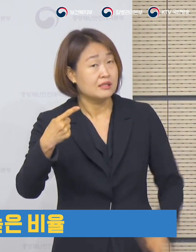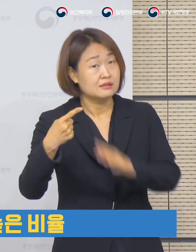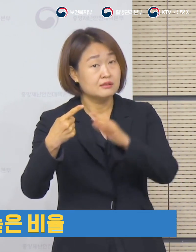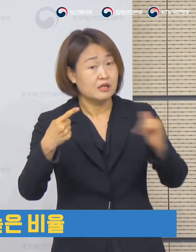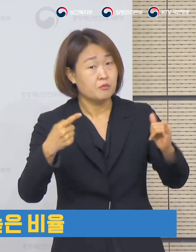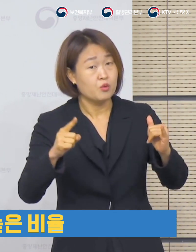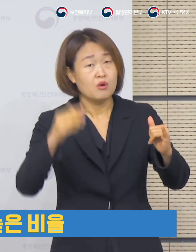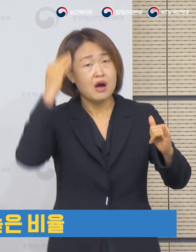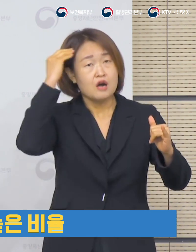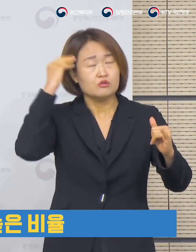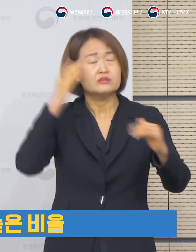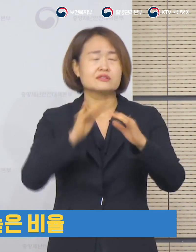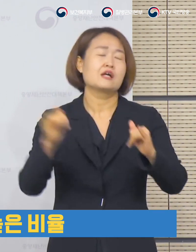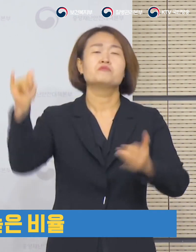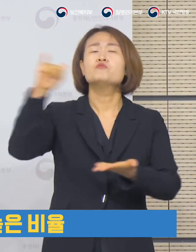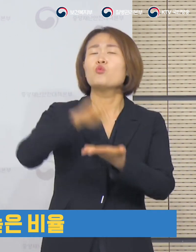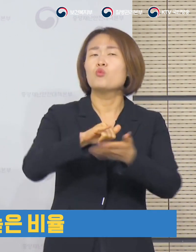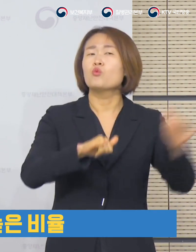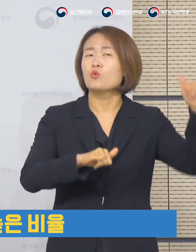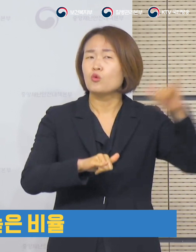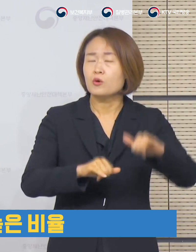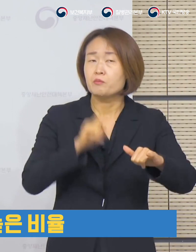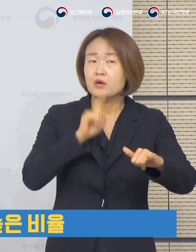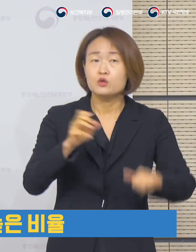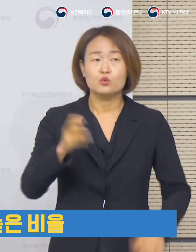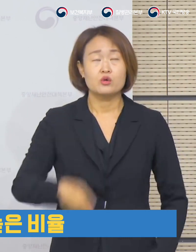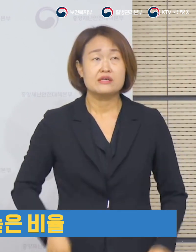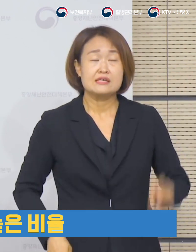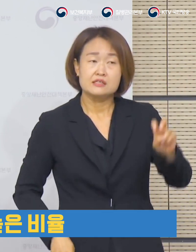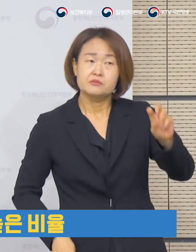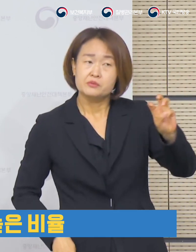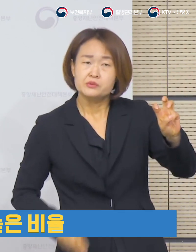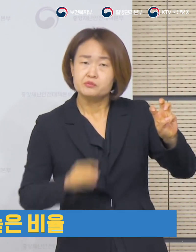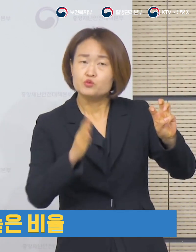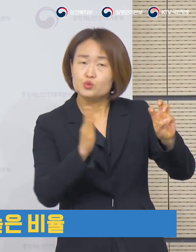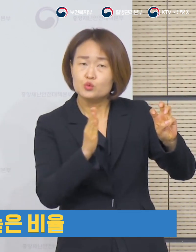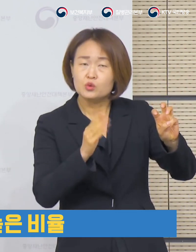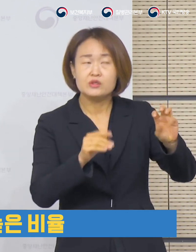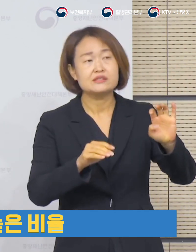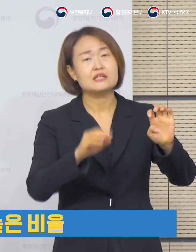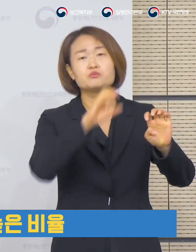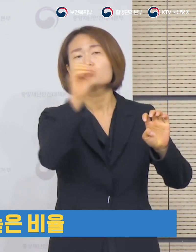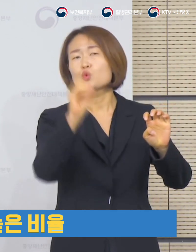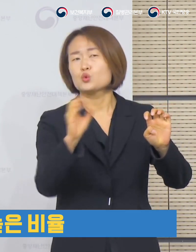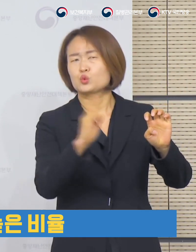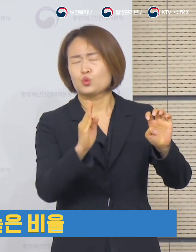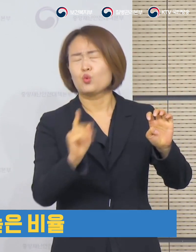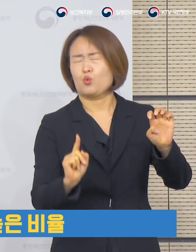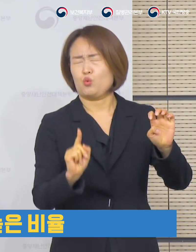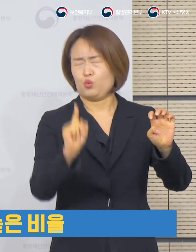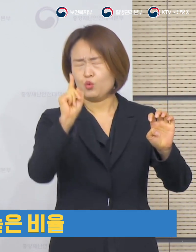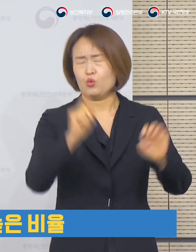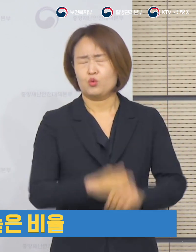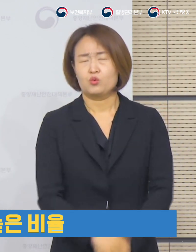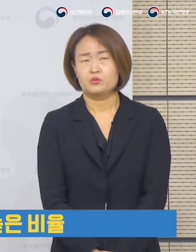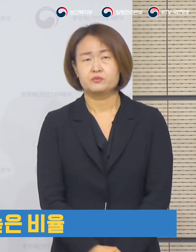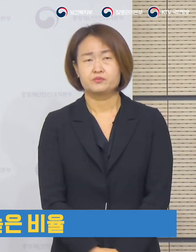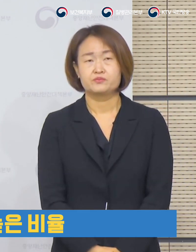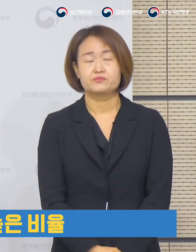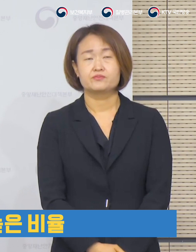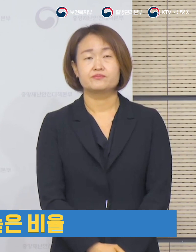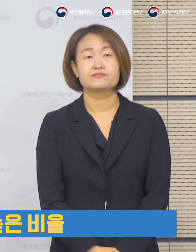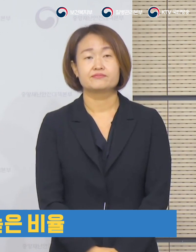3,611명의 우리 국민이 입국하였고, 특히 20, 30대 입국자가 40%로 높은 비율을